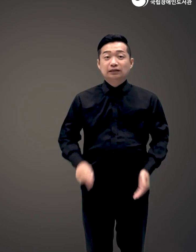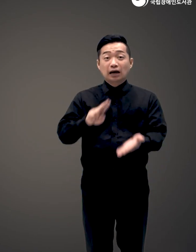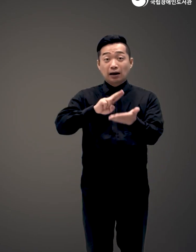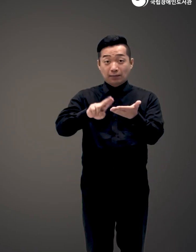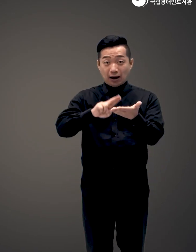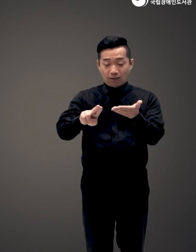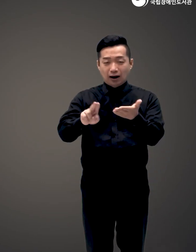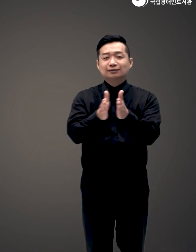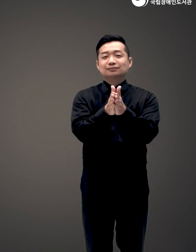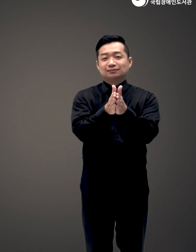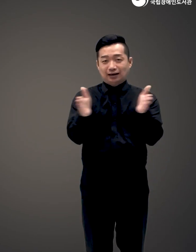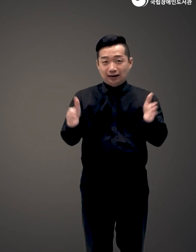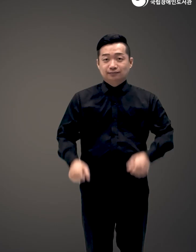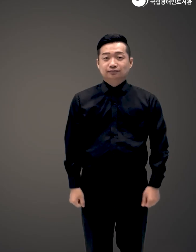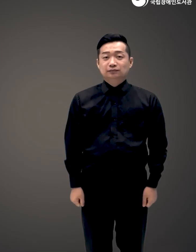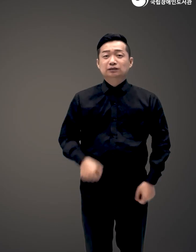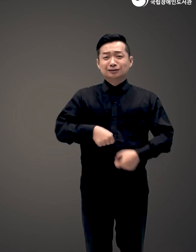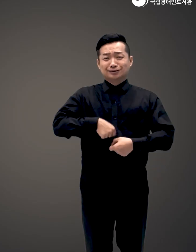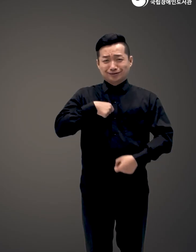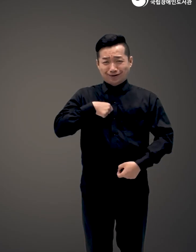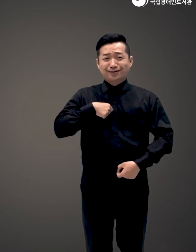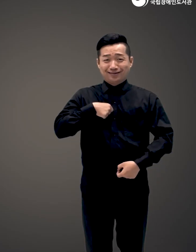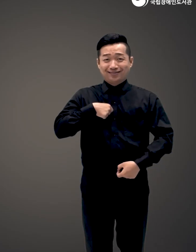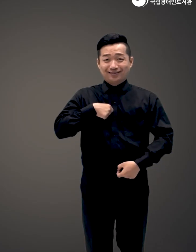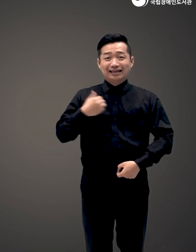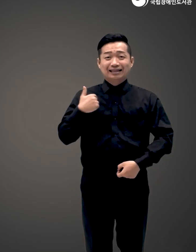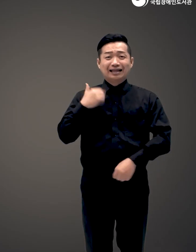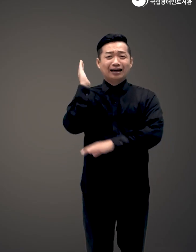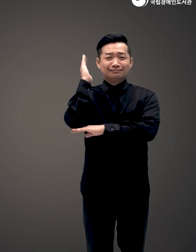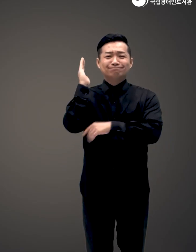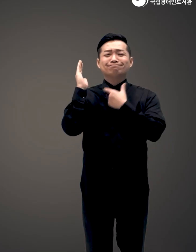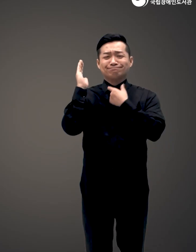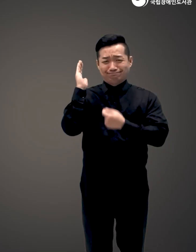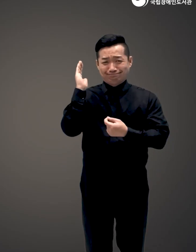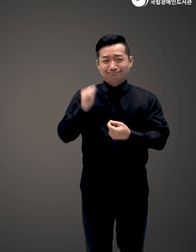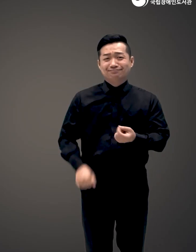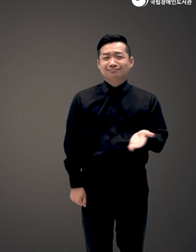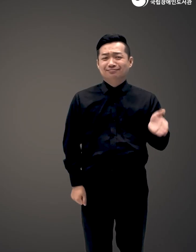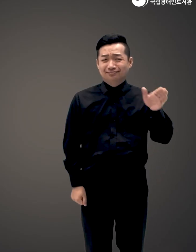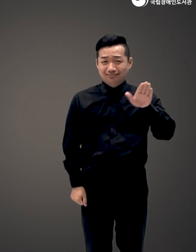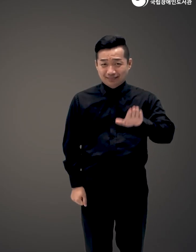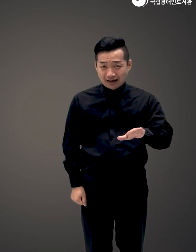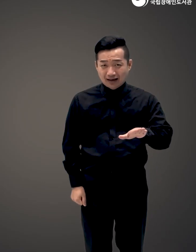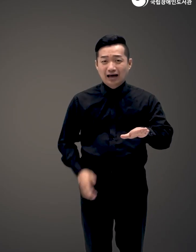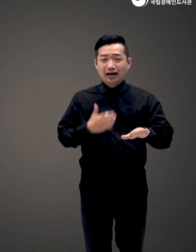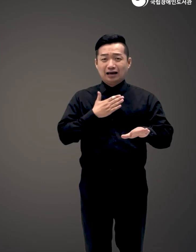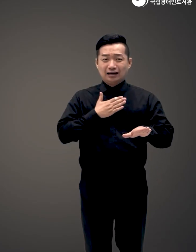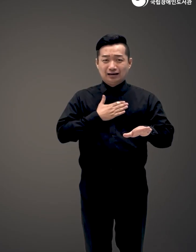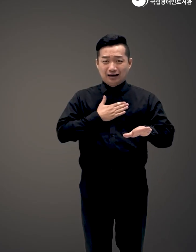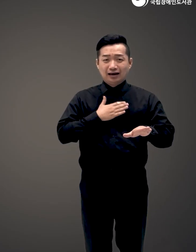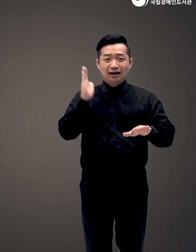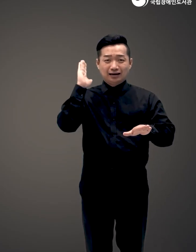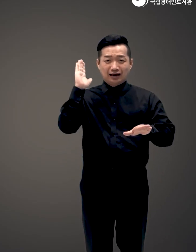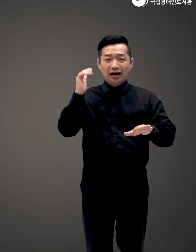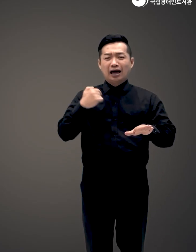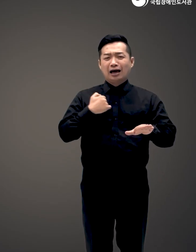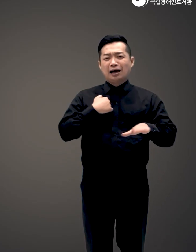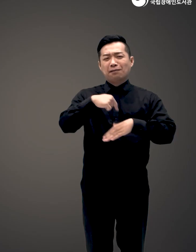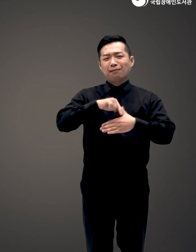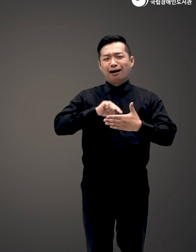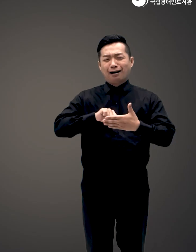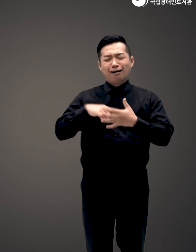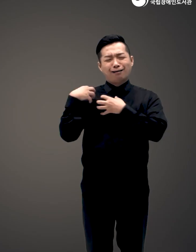해서 만화를 시작하게 됐고 솔직히 말씀드리면 제 얘기를 하고 싶었는데 제 얘기를 하기에는